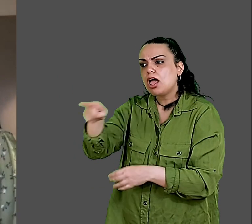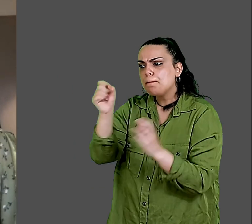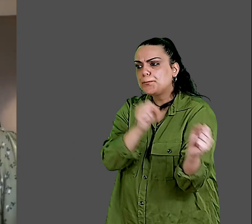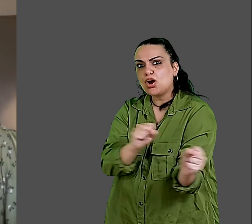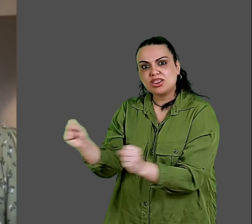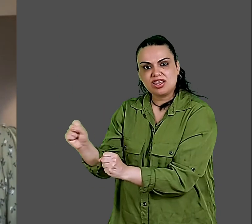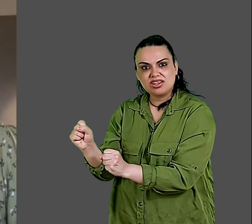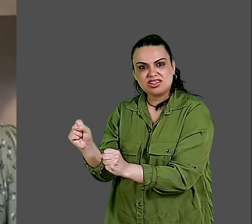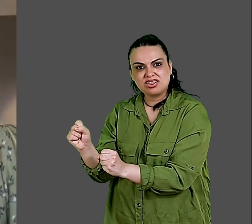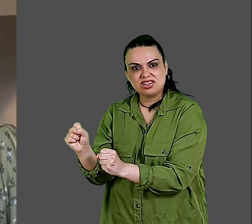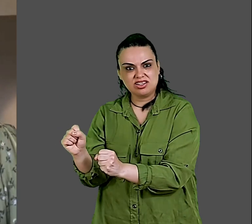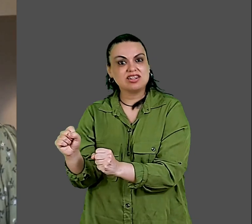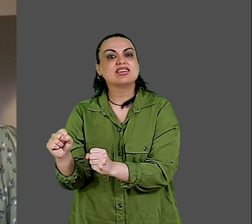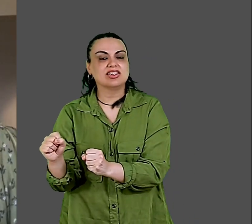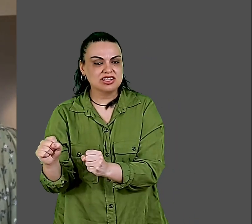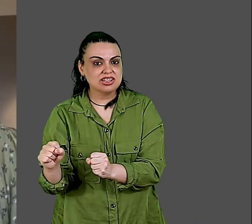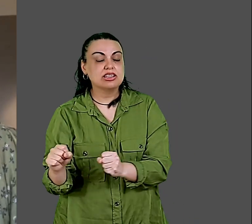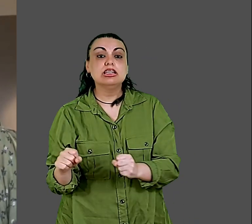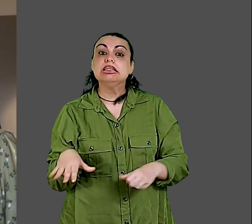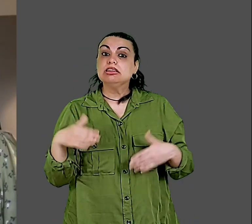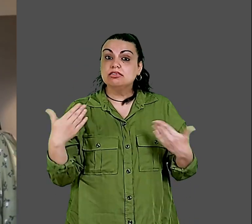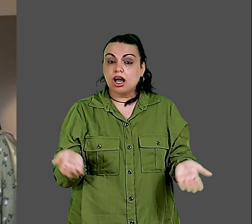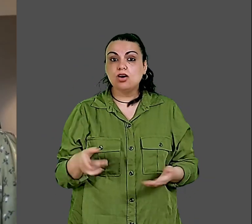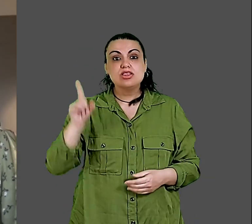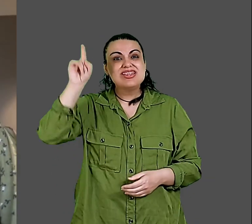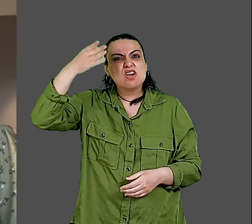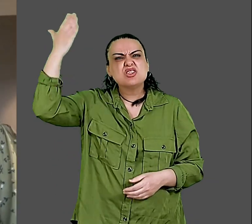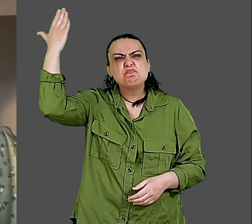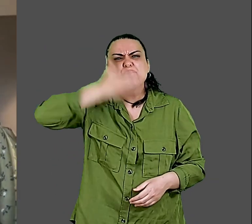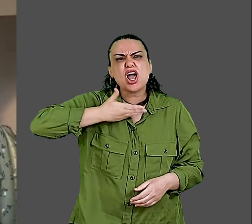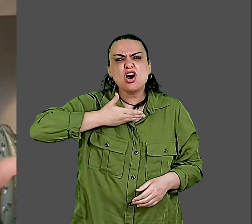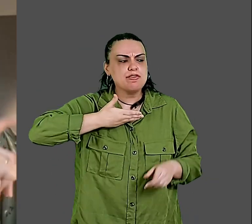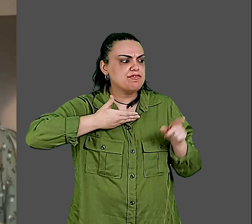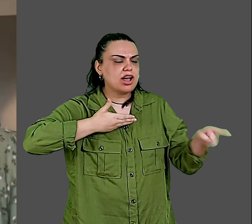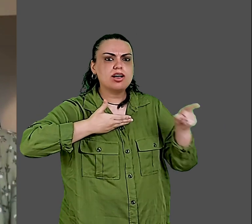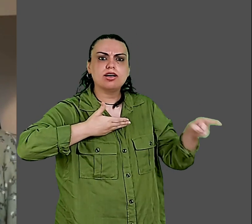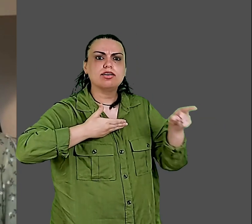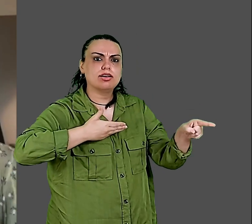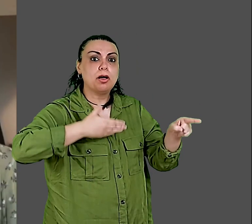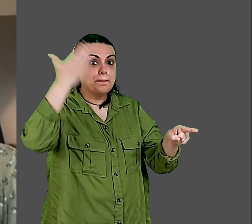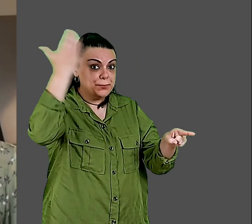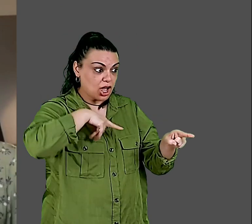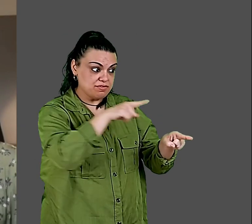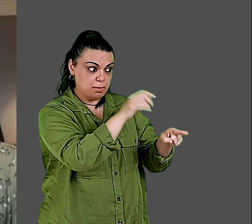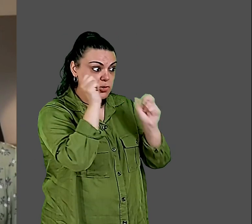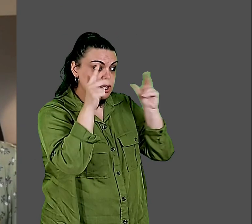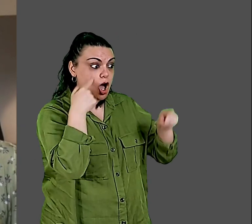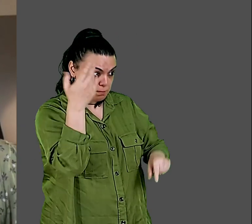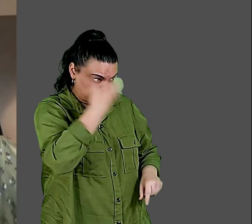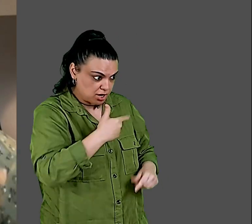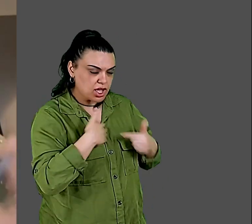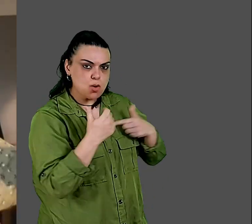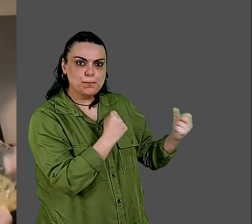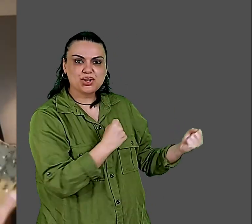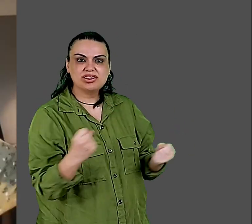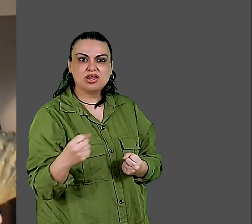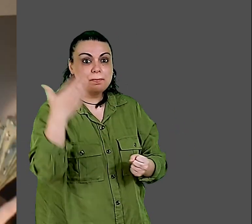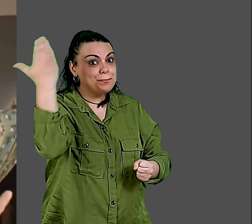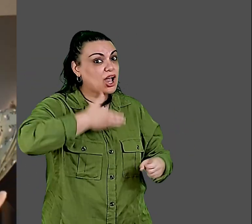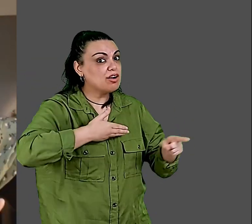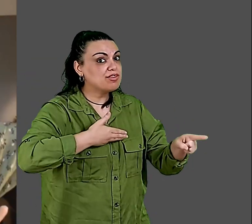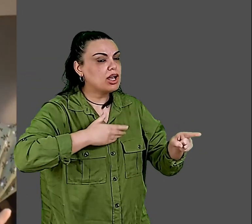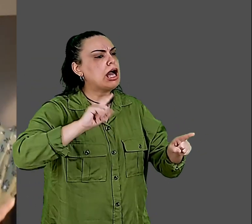ele. Dentro dessa narrativa, Deus vai tornar evidente primeiro para Moisés, que está sendo chamado. Para